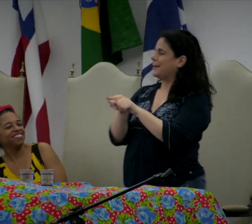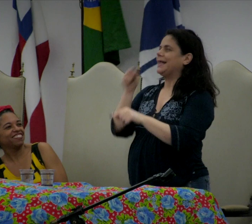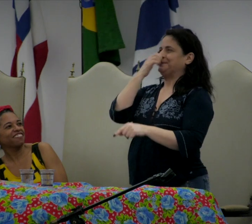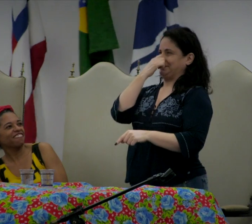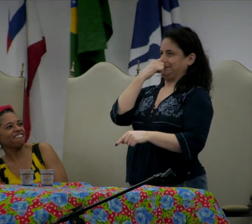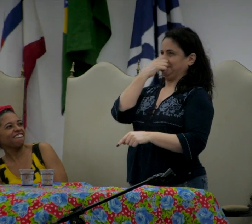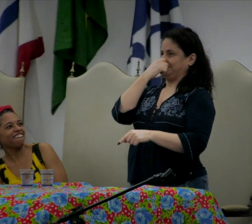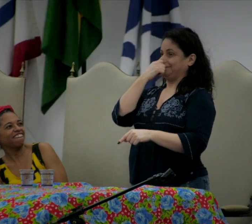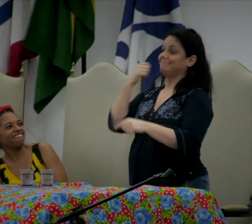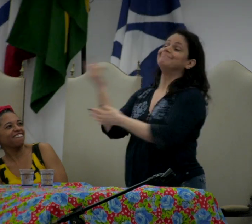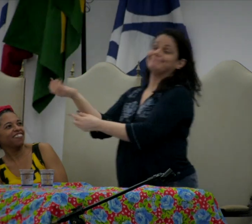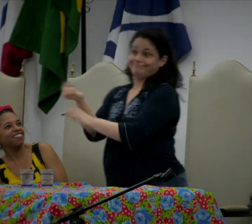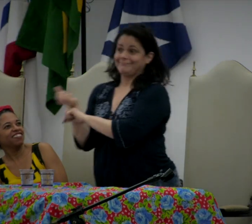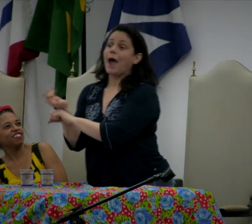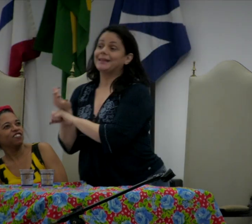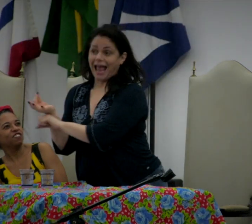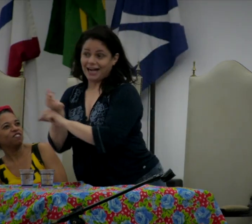bem menores, as publicações.